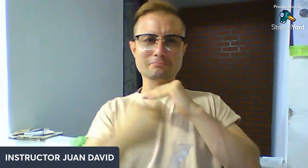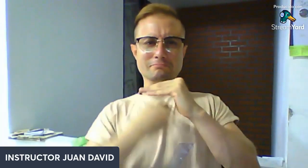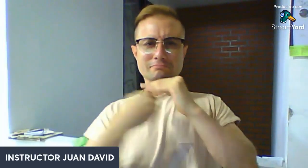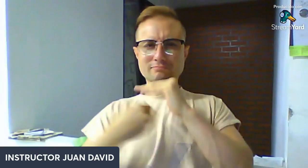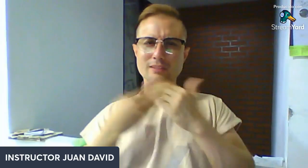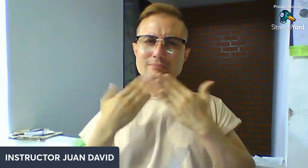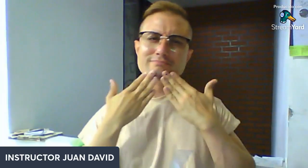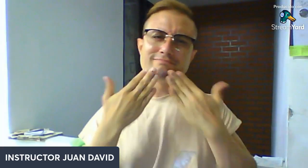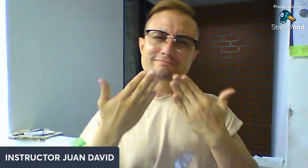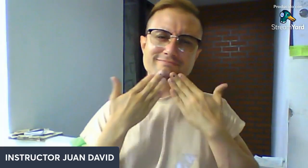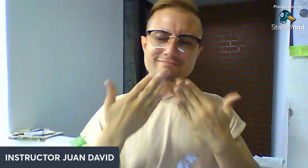Bien, bueno.